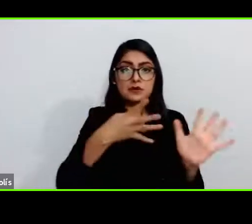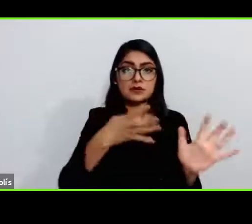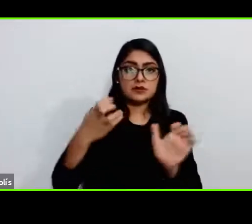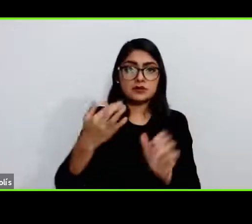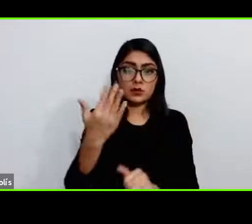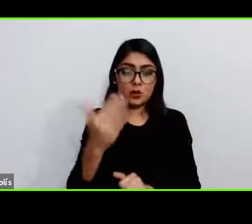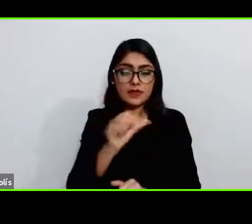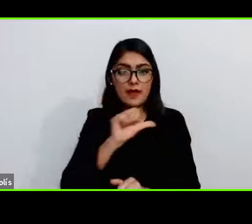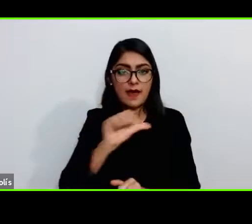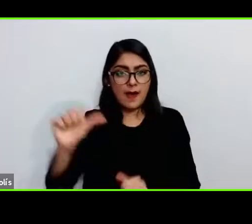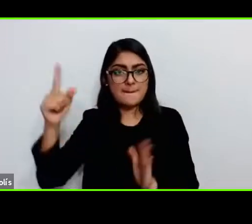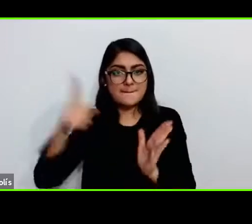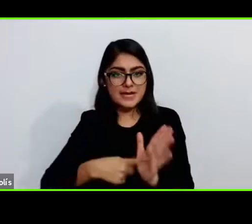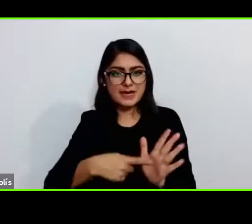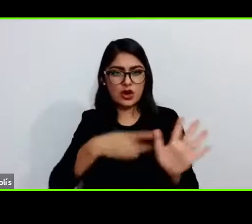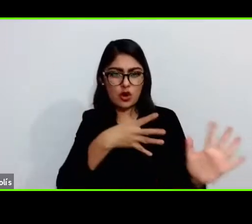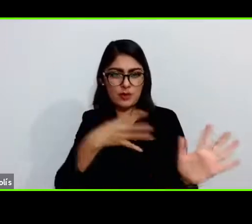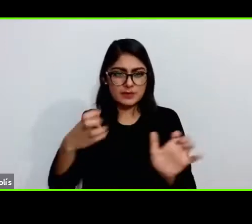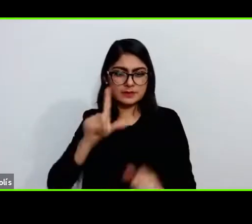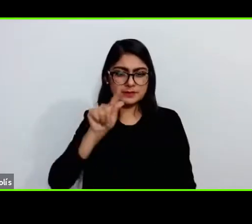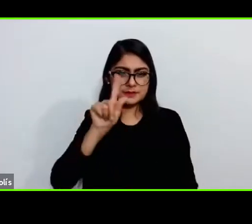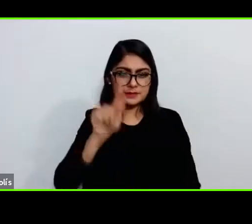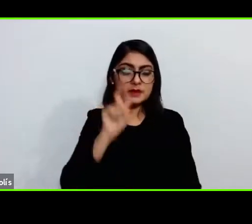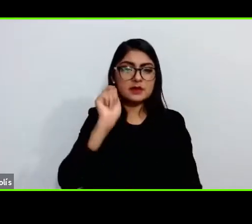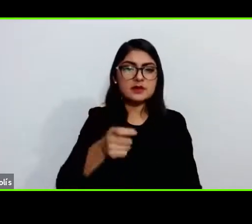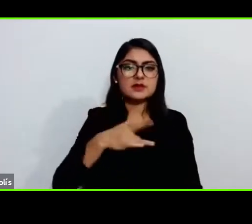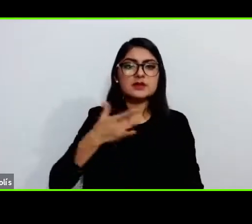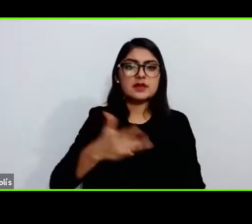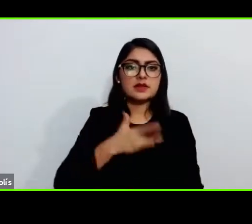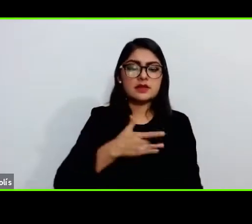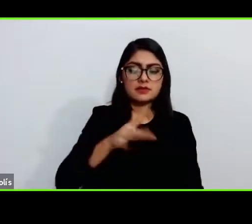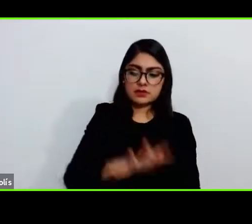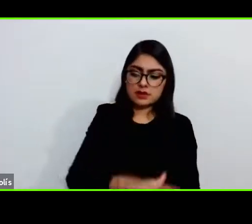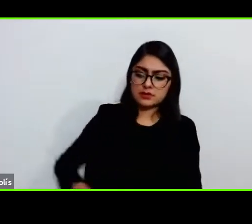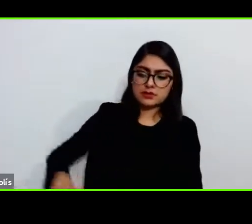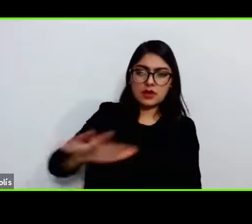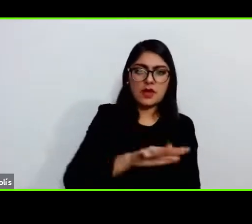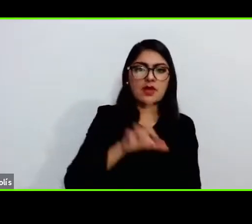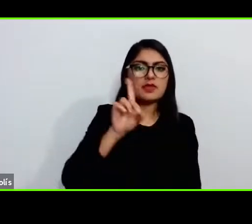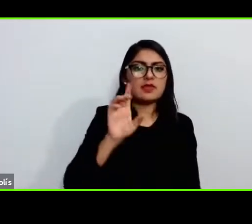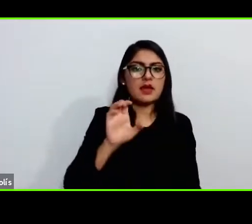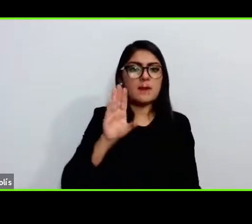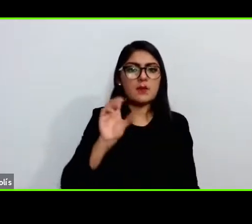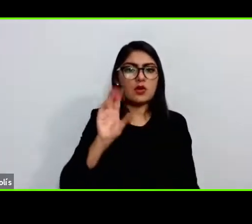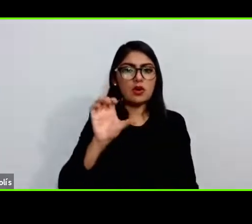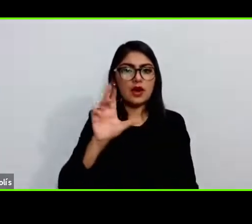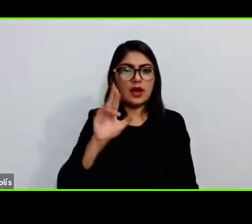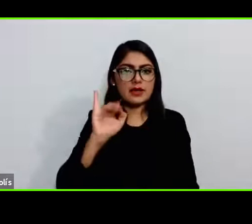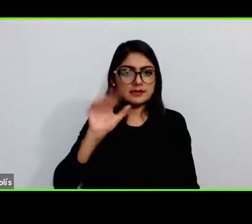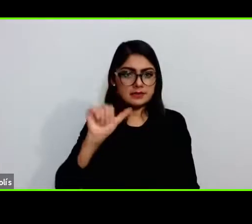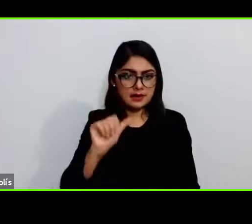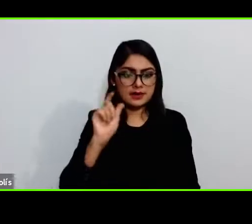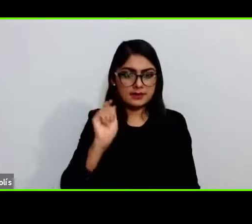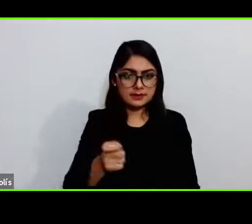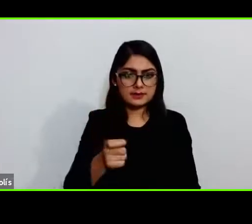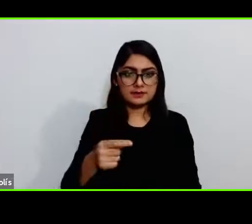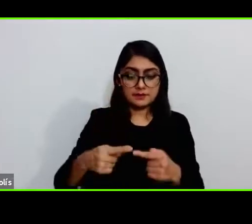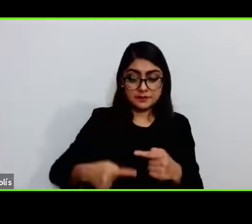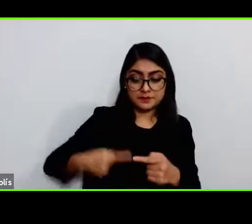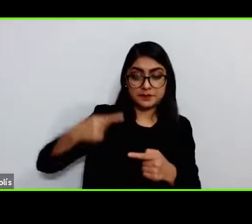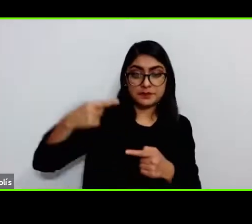1970 basada en una concepción de la socialdemocracia, mientras que de 1970 en adelante, durante buena